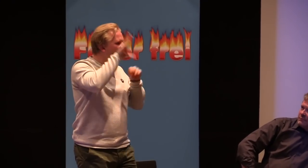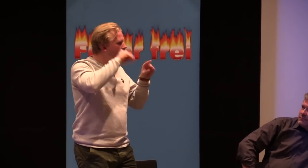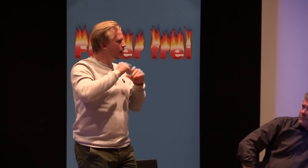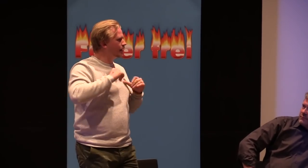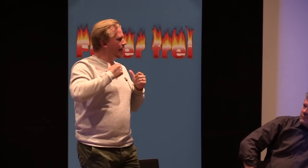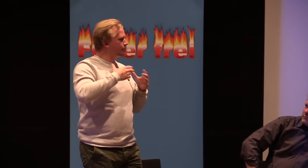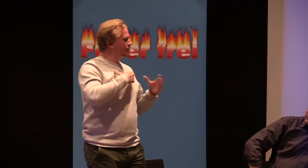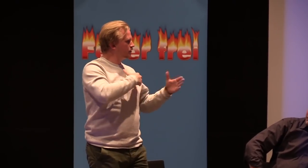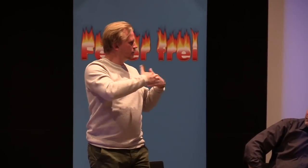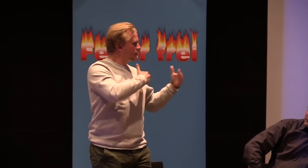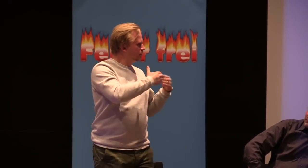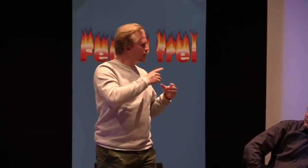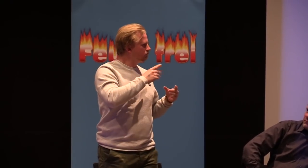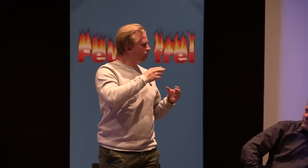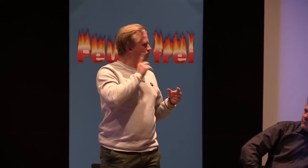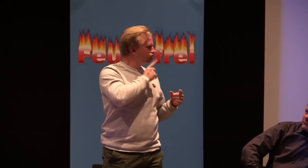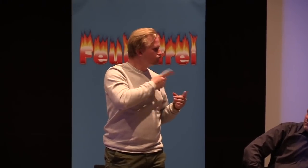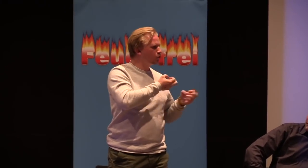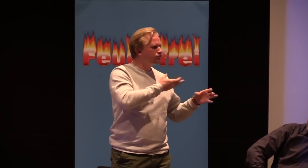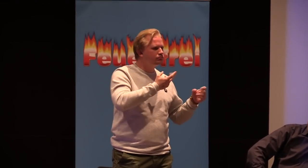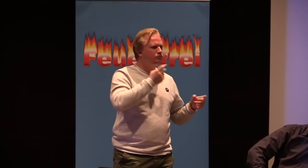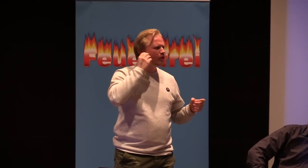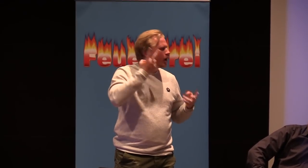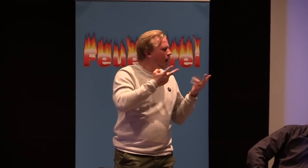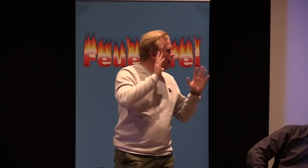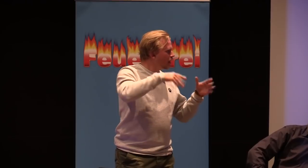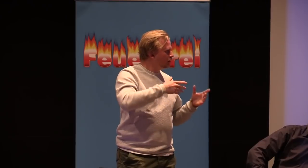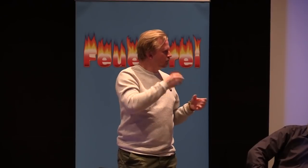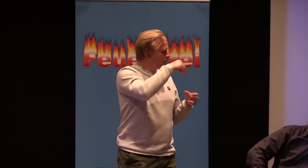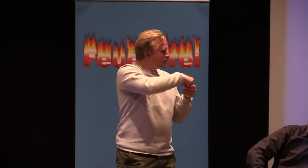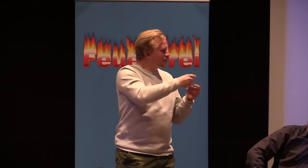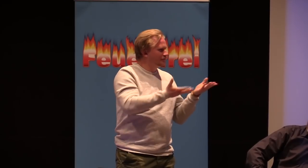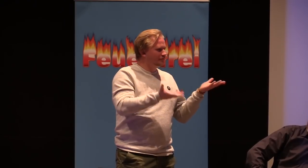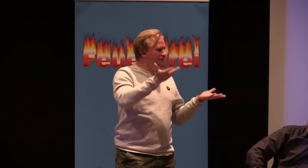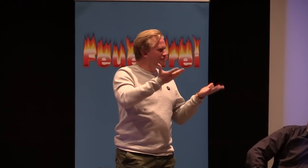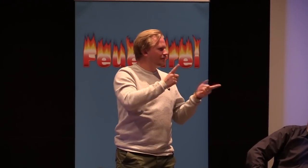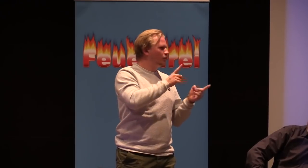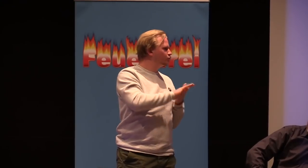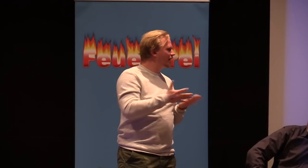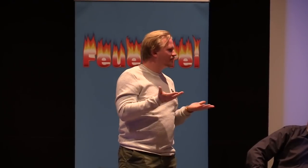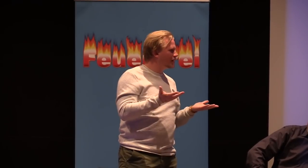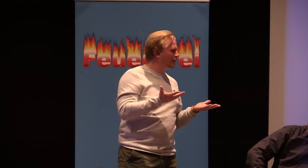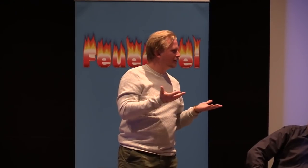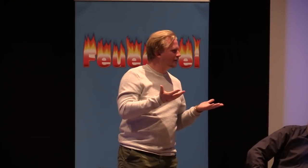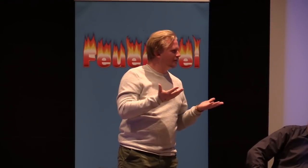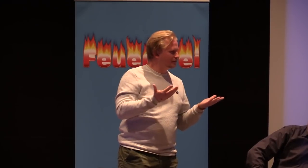großen Konzern zu arbeiten. Andere wiederum sagen, nö, das ist mir gar nicht so wichtig. Also es ist, glaube ich,